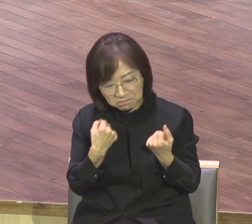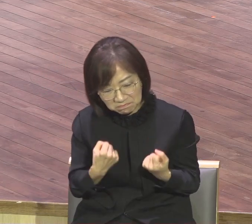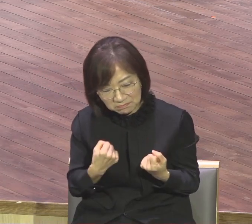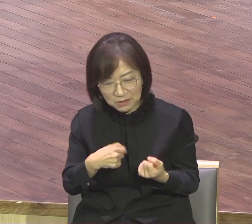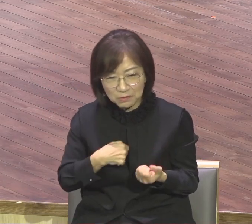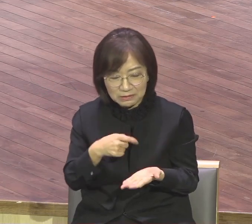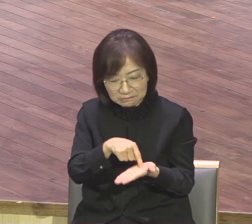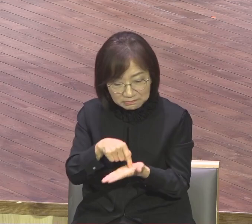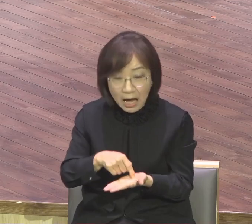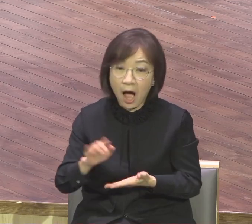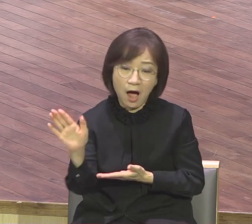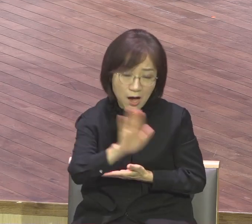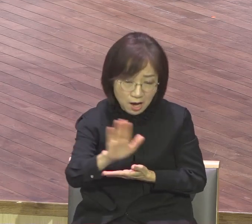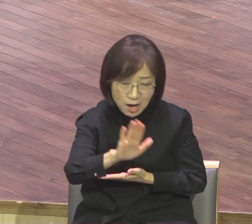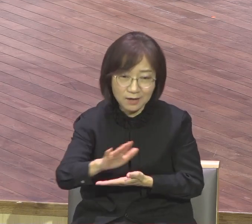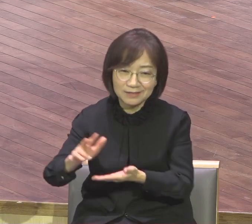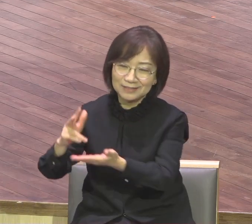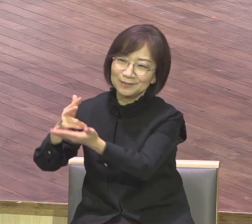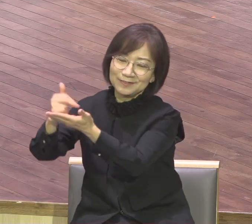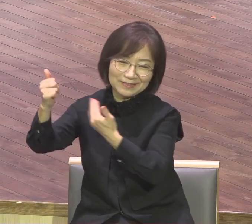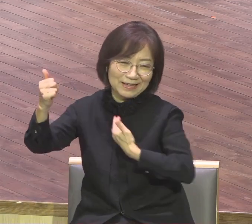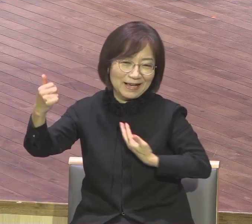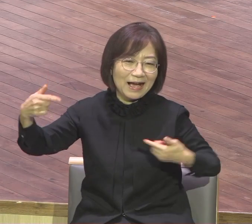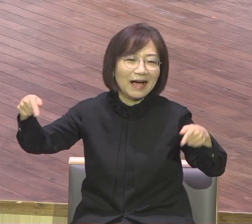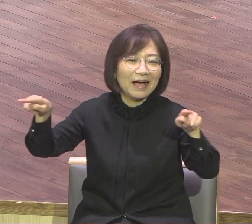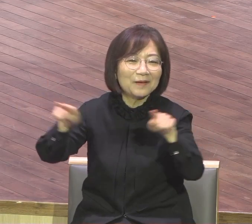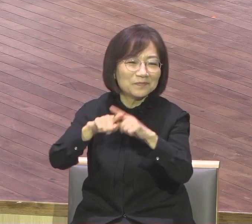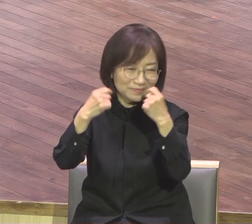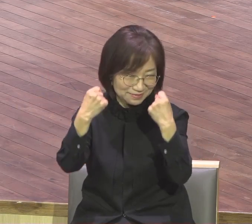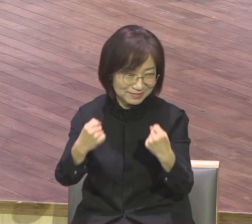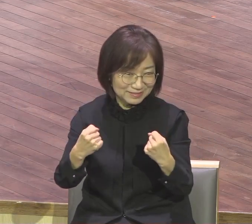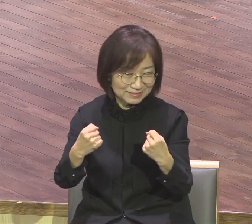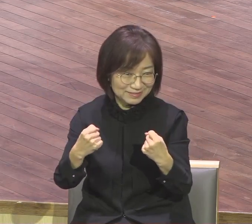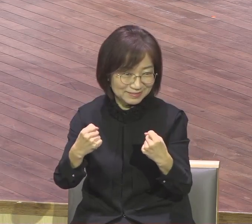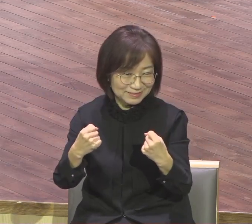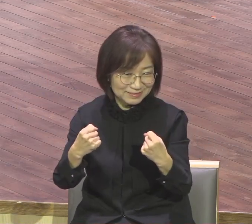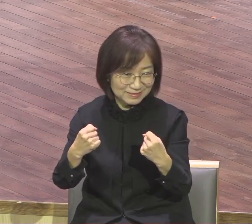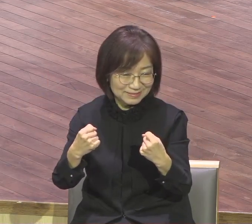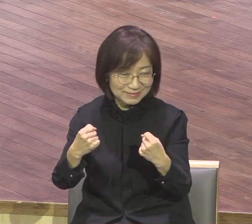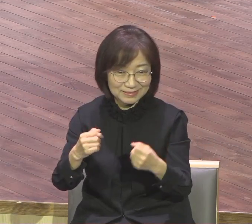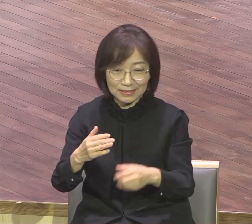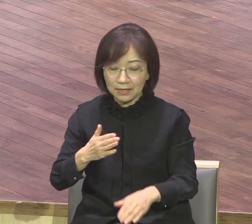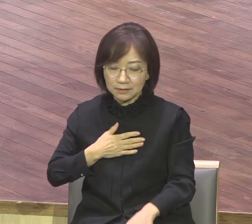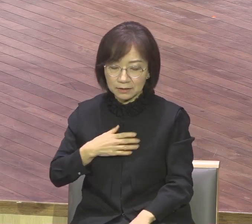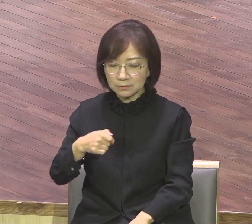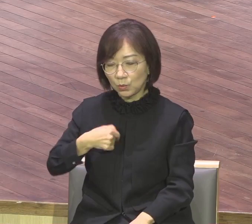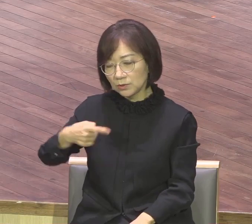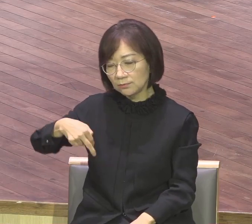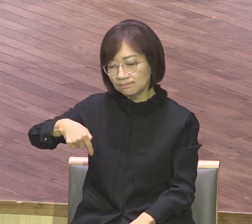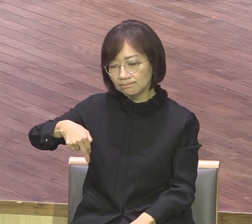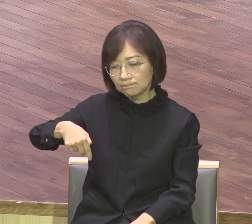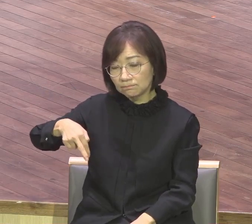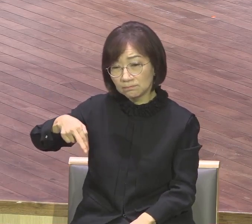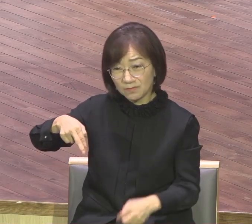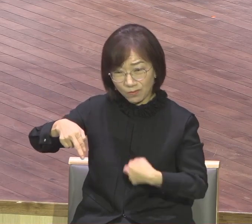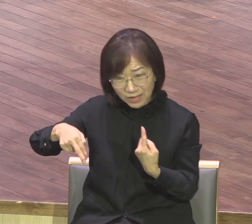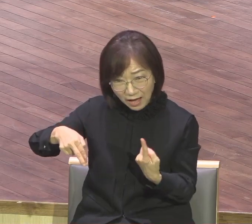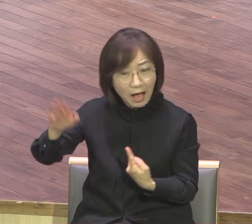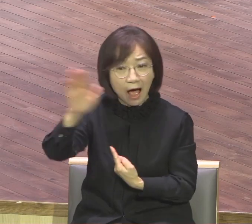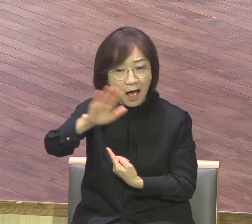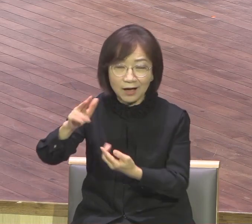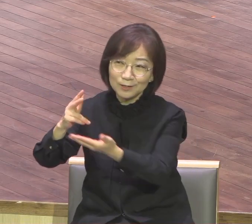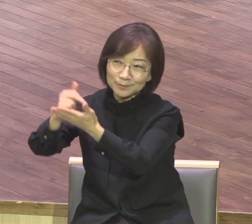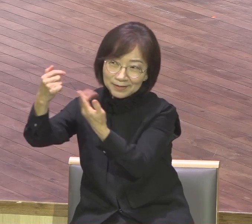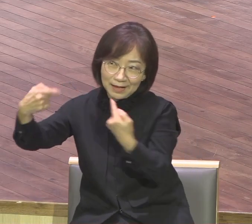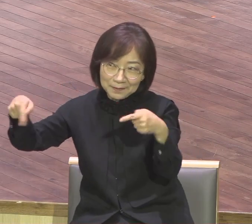주님과 함께 있어요. Por eso no estamos solos, sino estamos siempre dentro del Señor juntos. 길을 걸어가도 주님과 함께 가고 있어요. Cuando